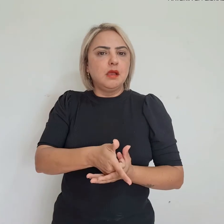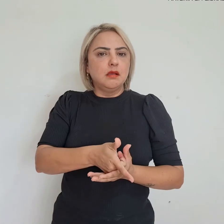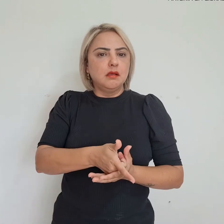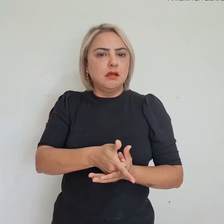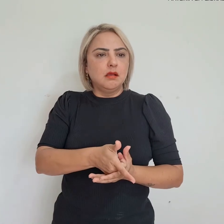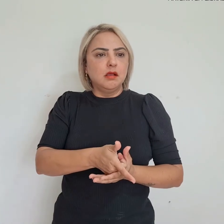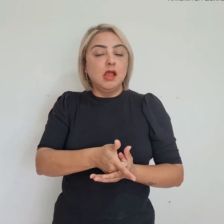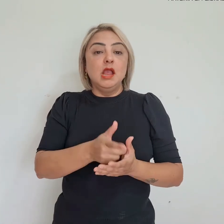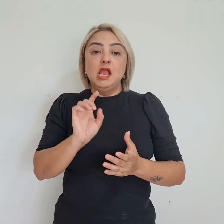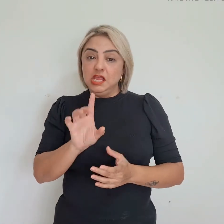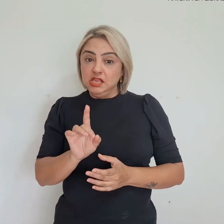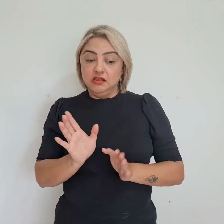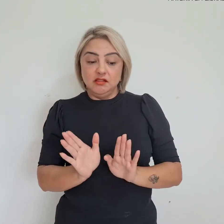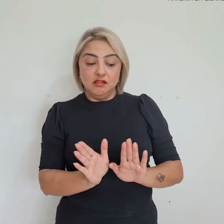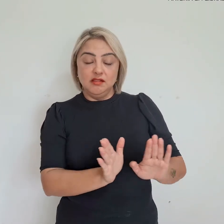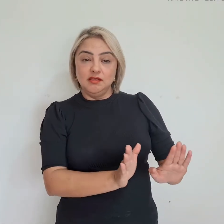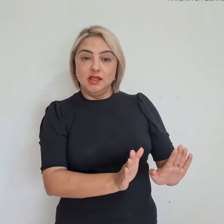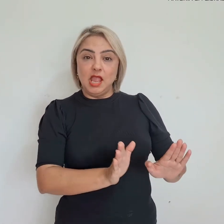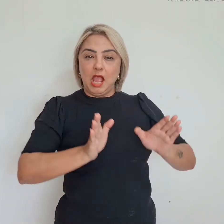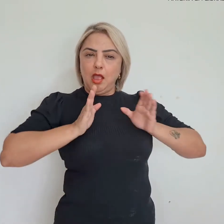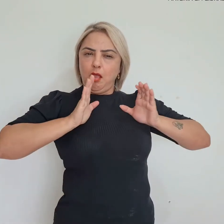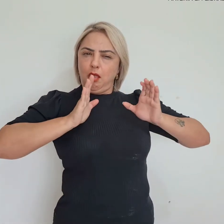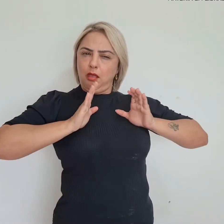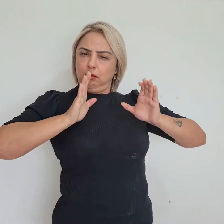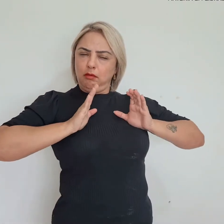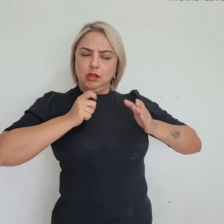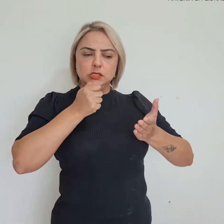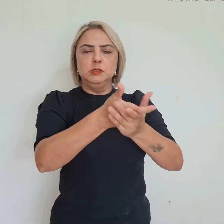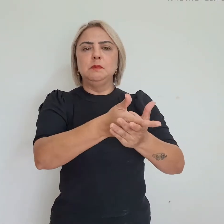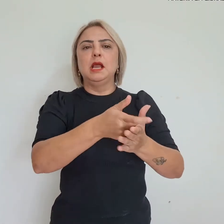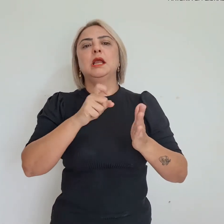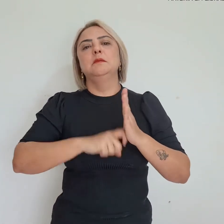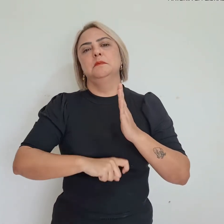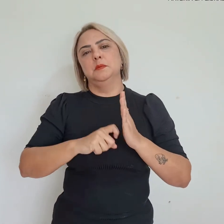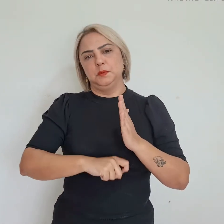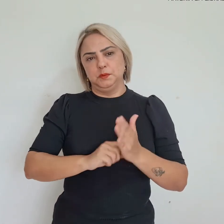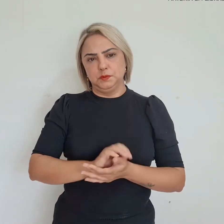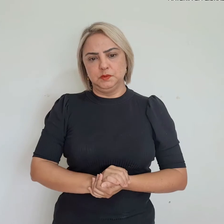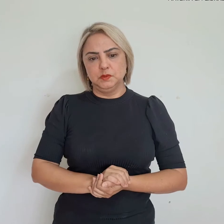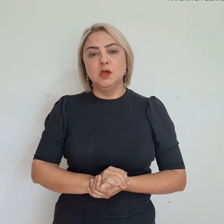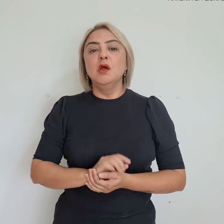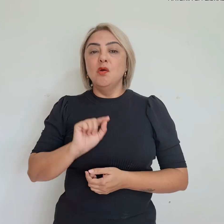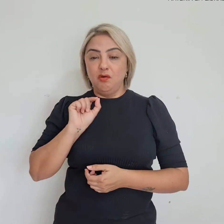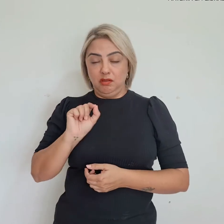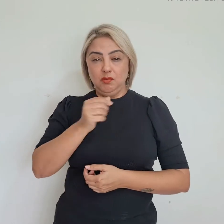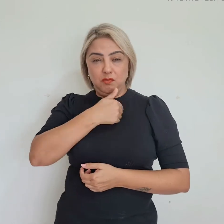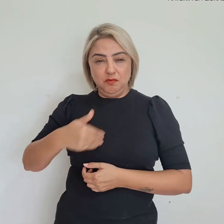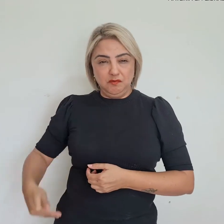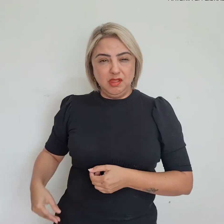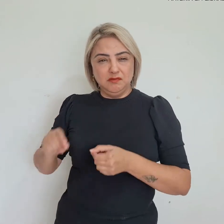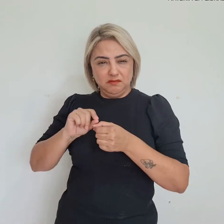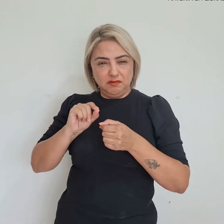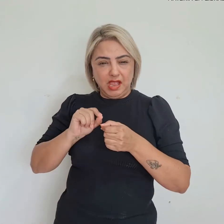pagamento, livrando os super ricos de pagar impostos. Estão fazendo uma